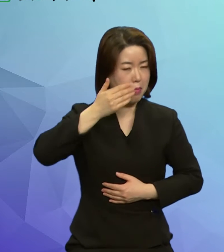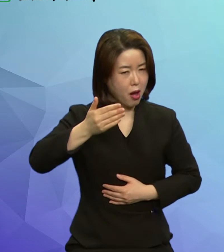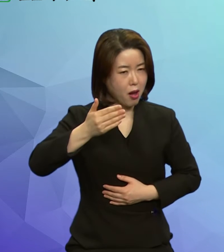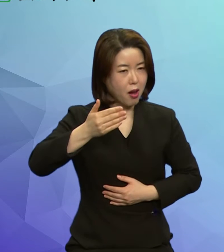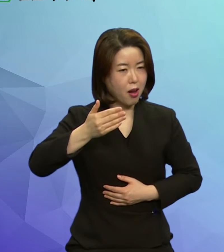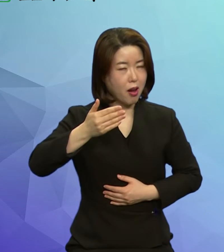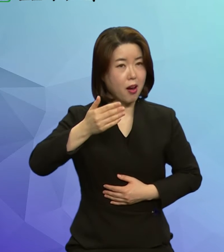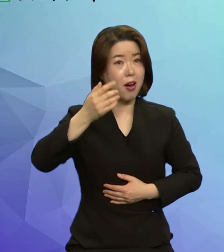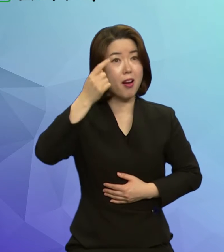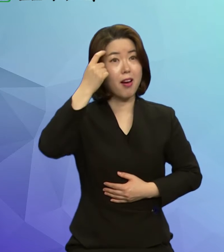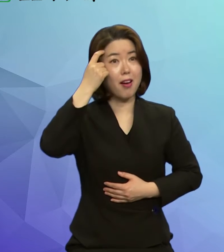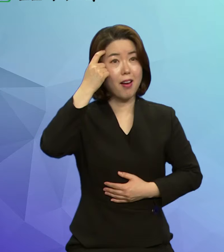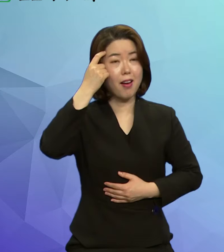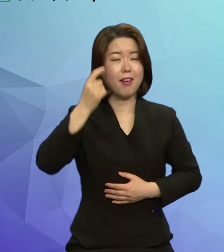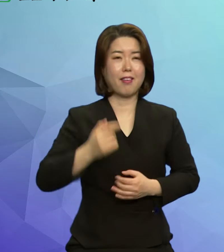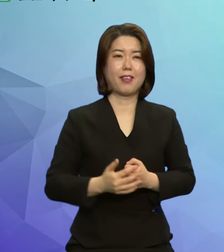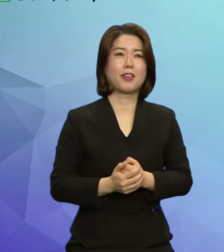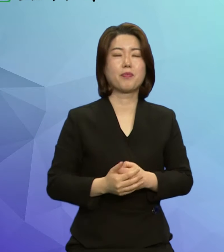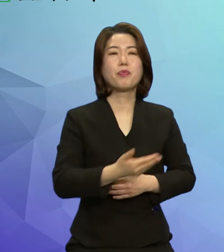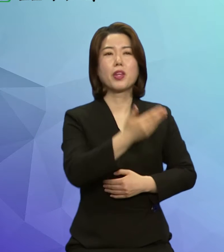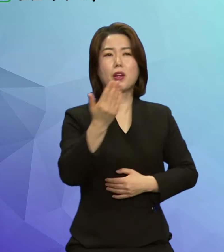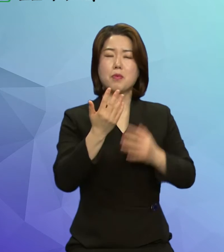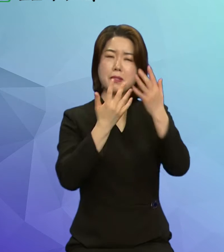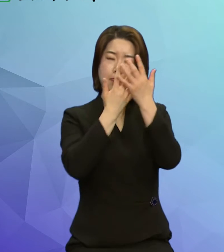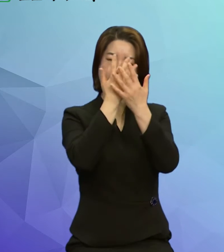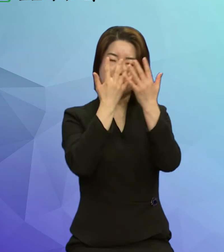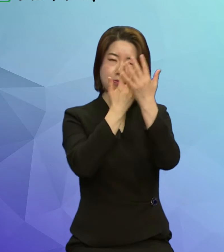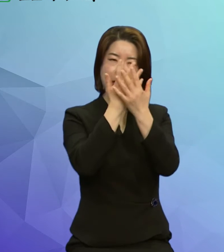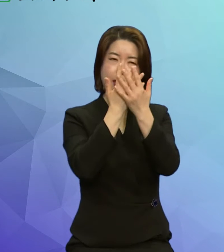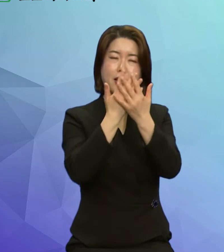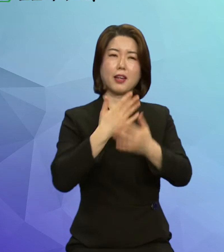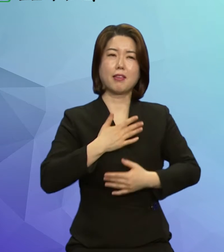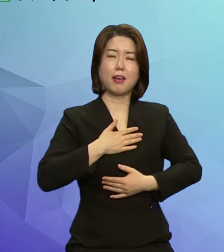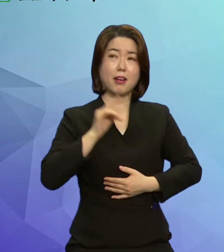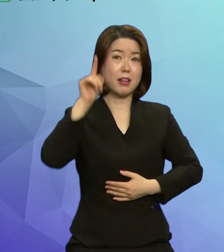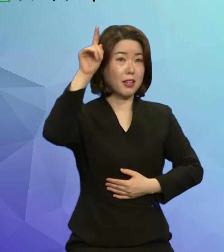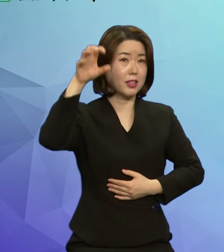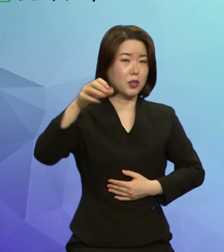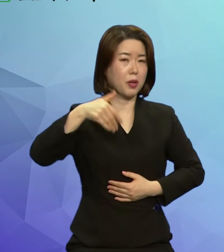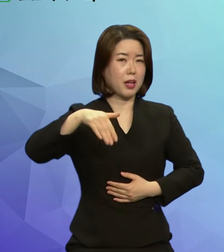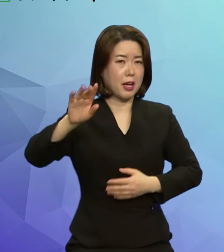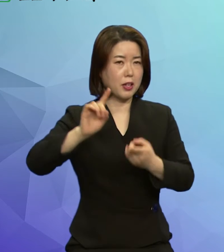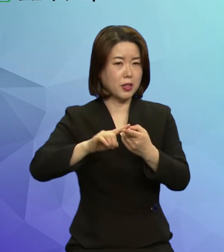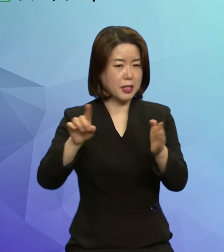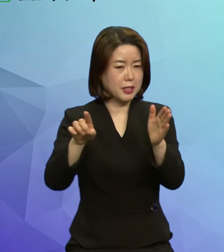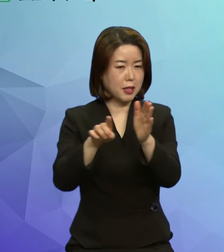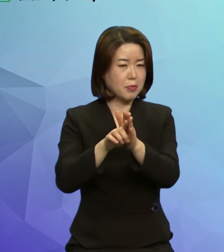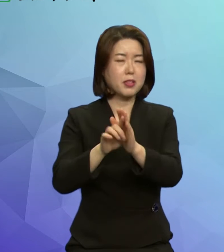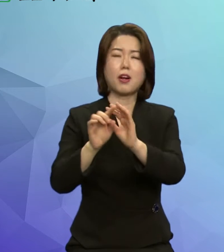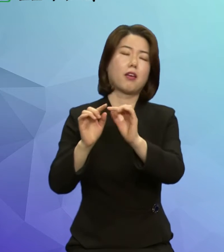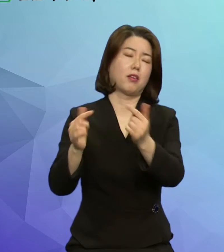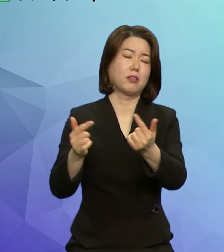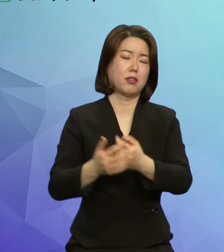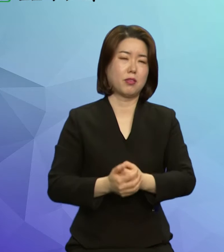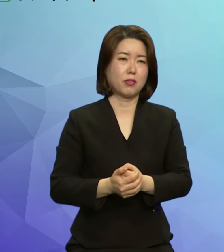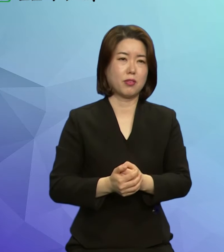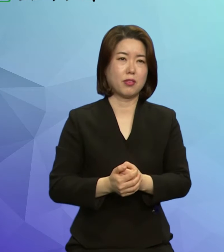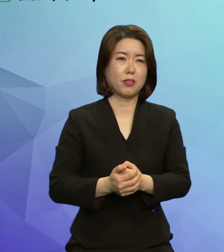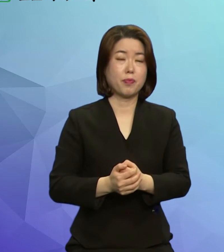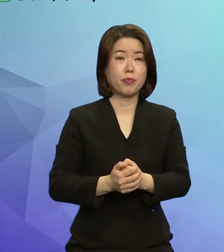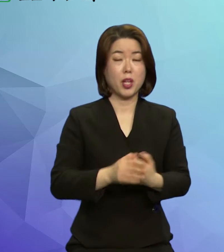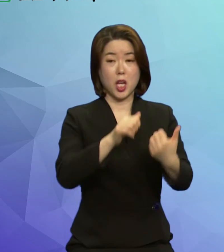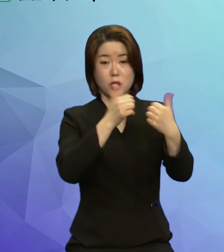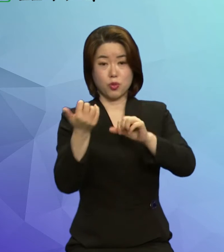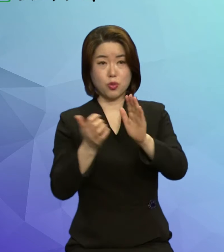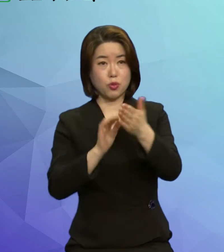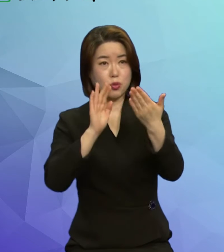사람일까? 여러분, 막연하게 우리가 천국에 갈 것을 믿으라는 거 아닙니다.